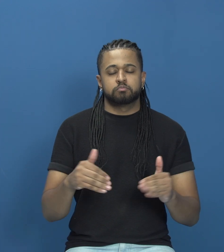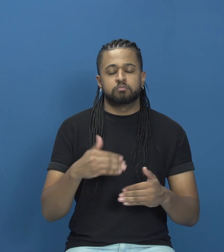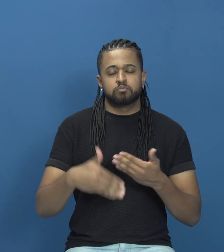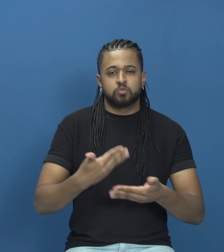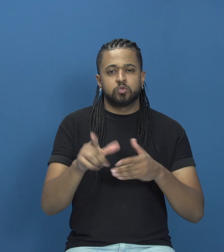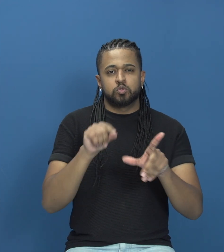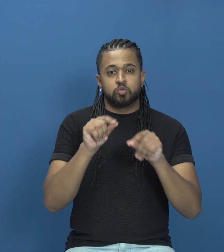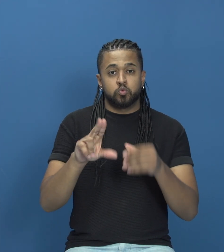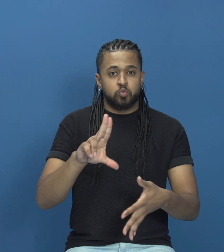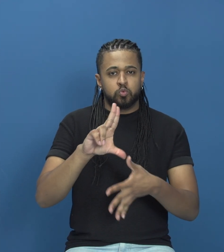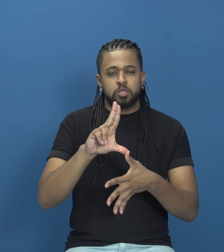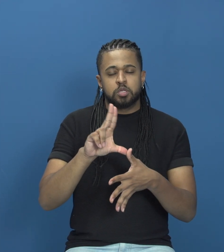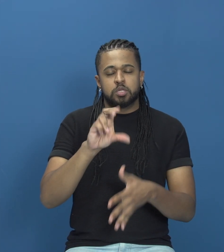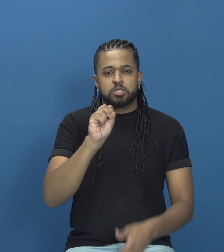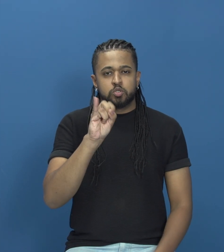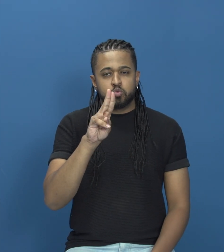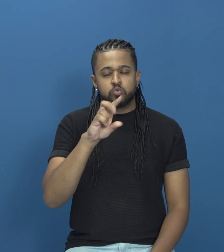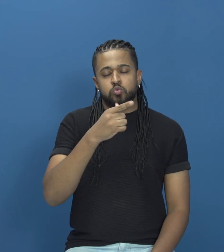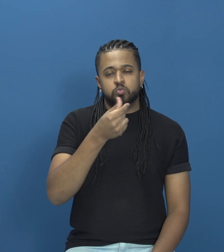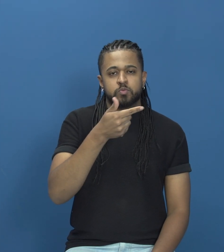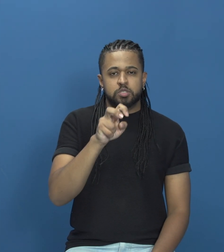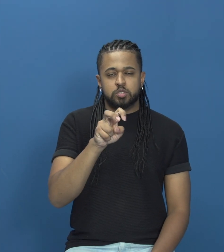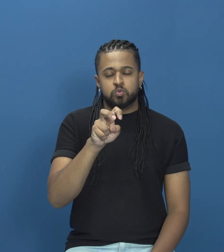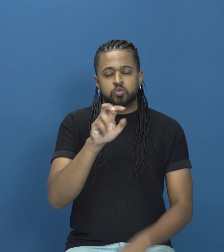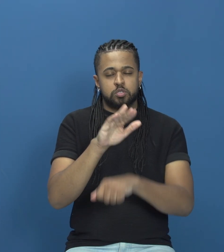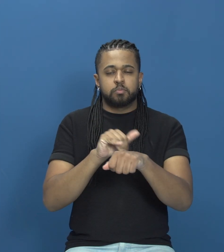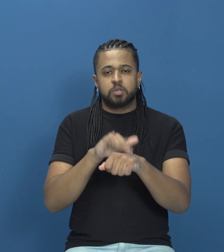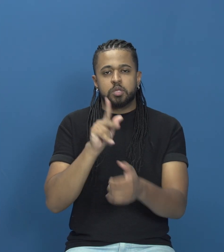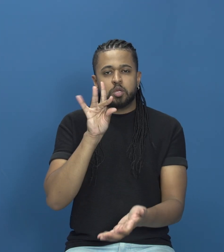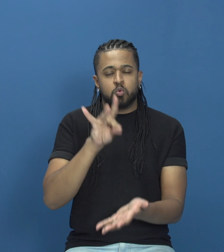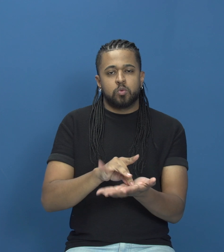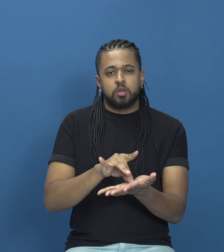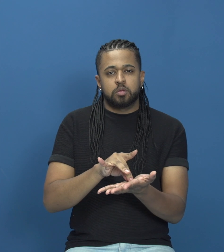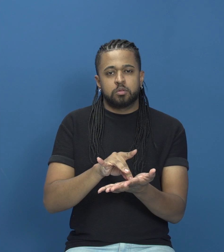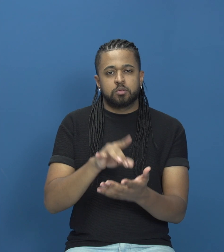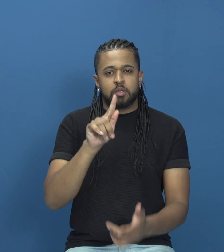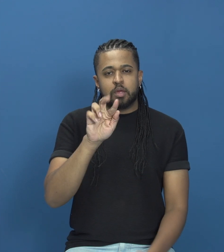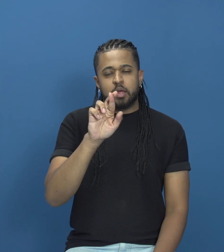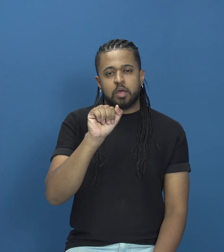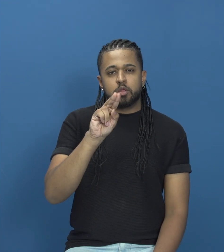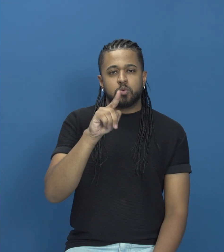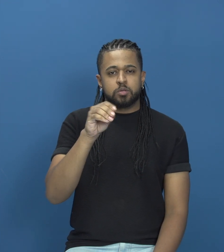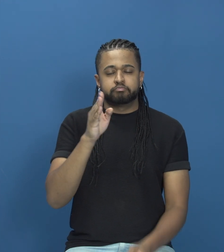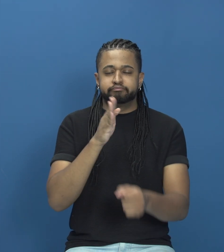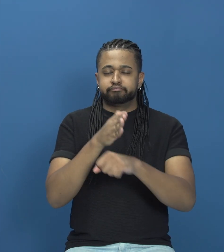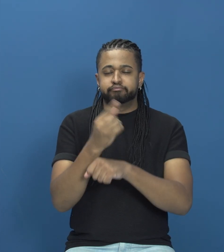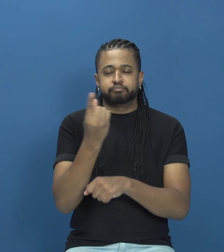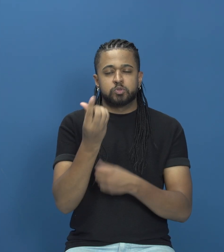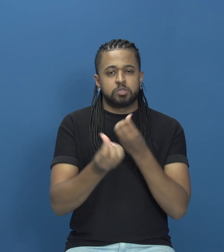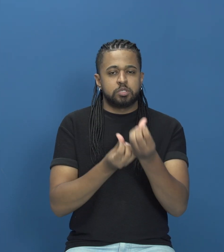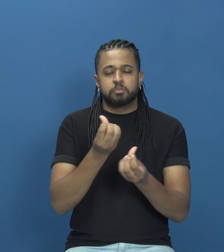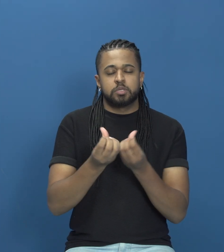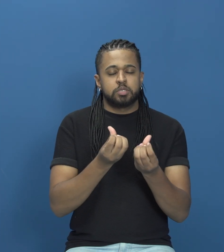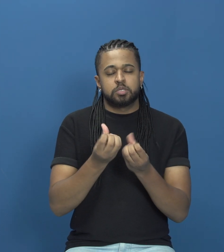processo seletivo UNILA SISU 2025, chamada regular, nível graduação, para ingresso no primeiro